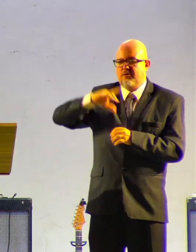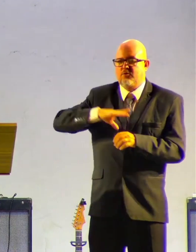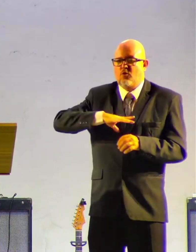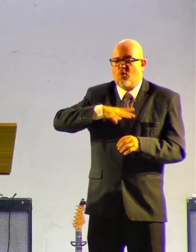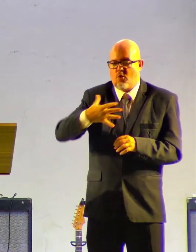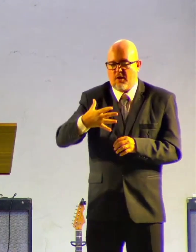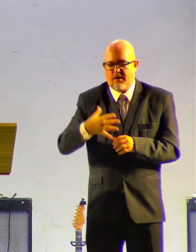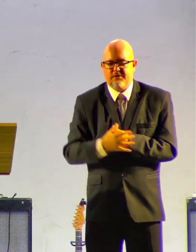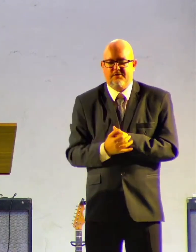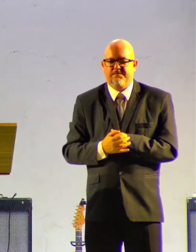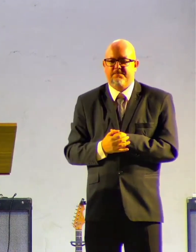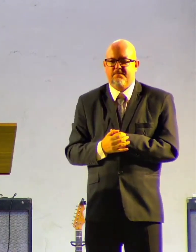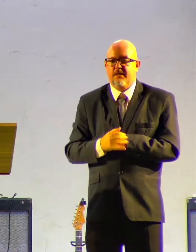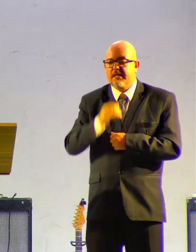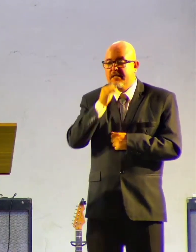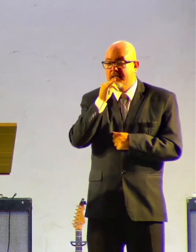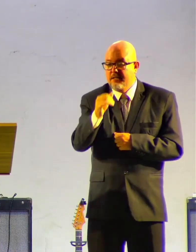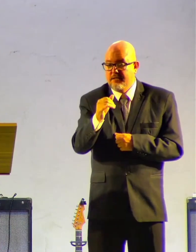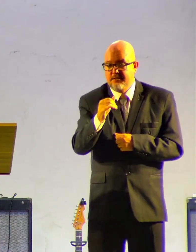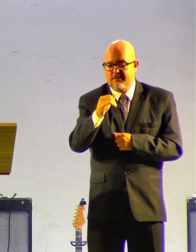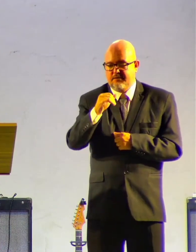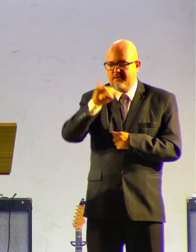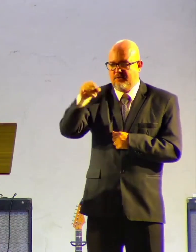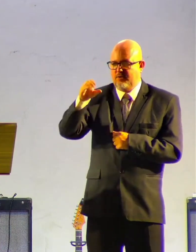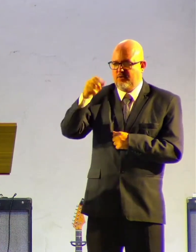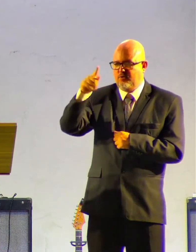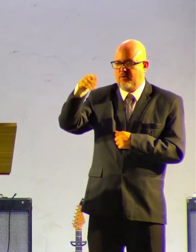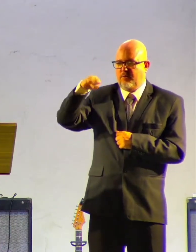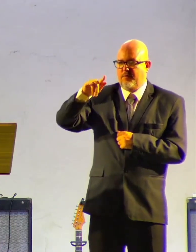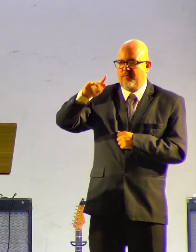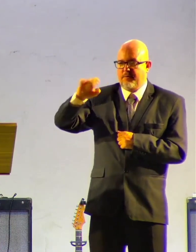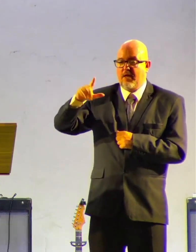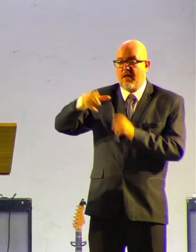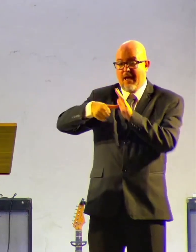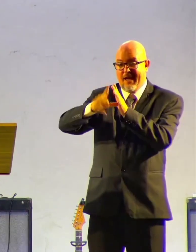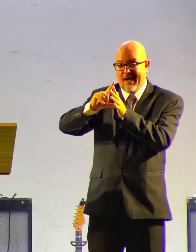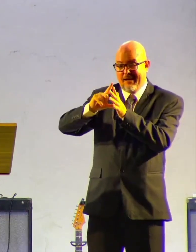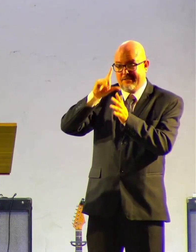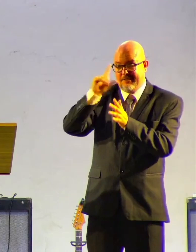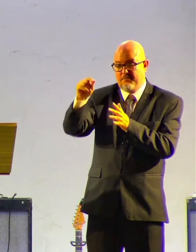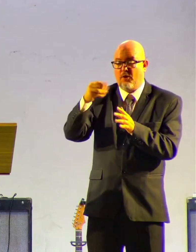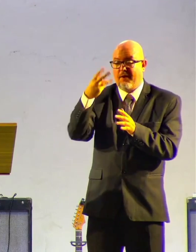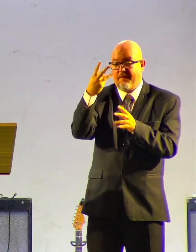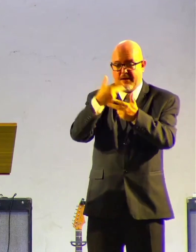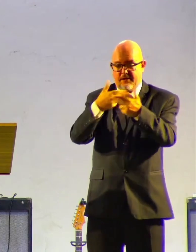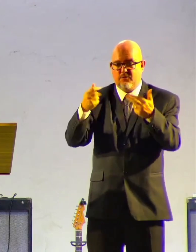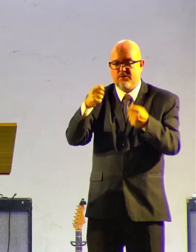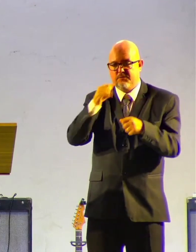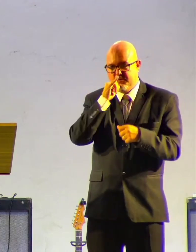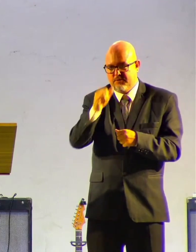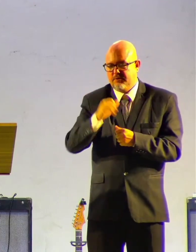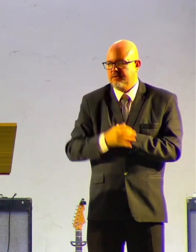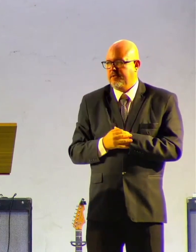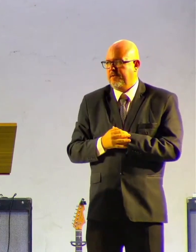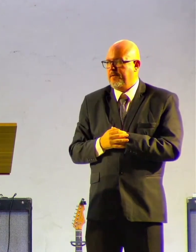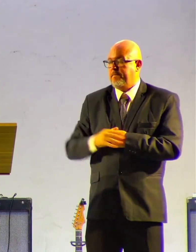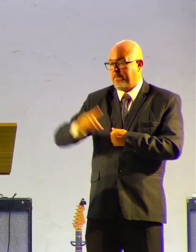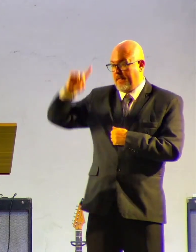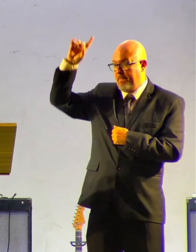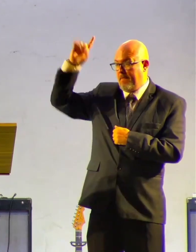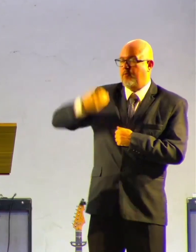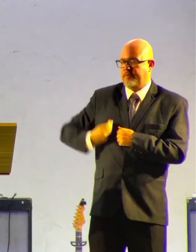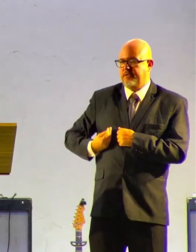coragem. Eu disse para o João Miguel assim: ô João Miguel, antes de ir embora eu preciso dizer 3 coisas. Primeiro,